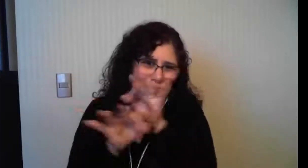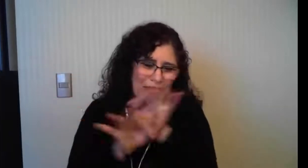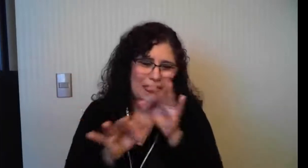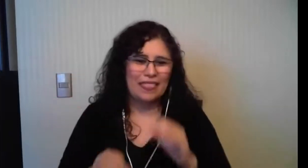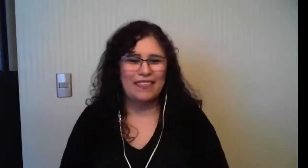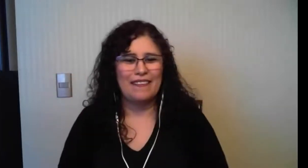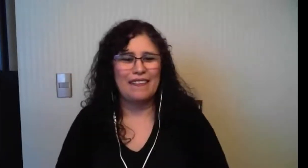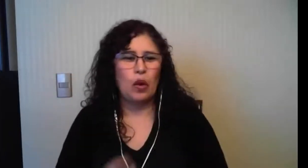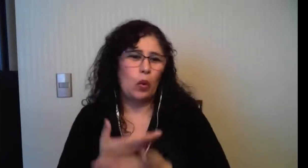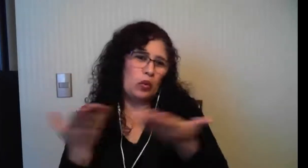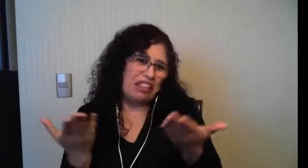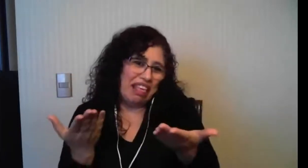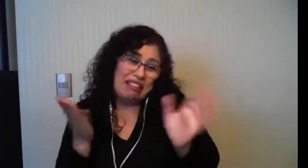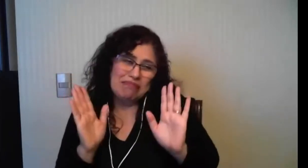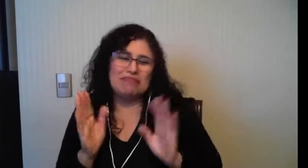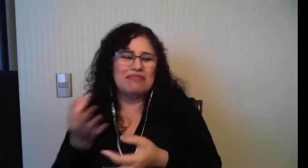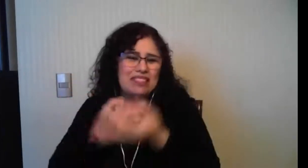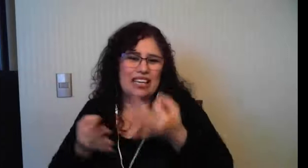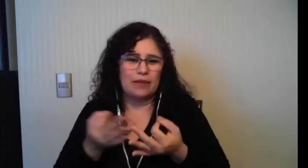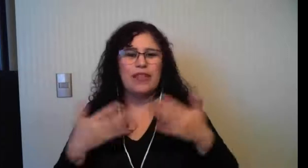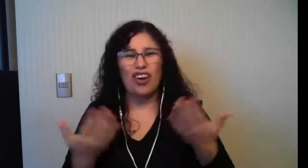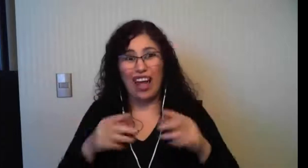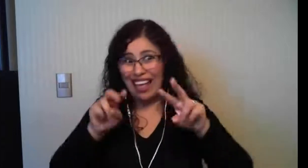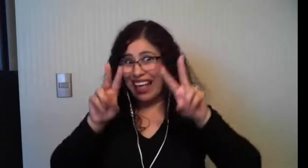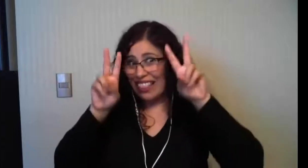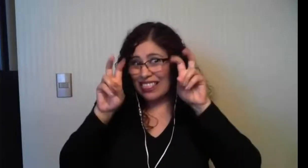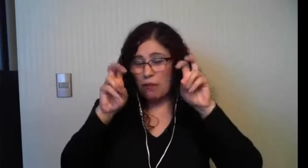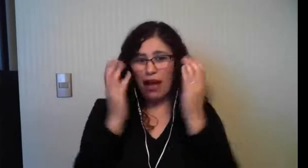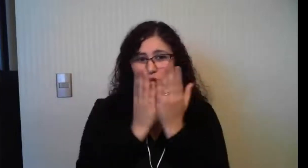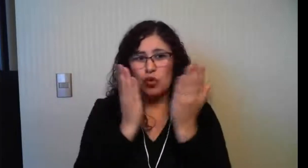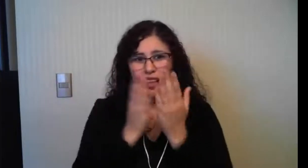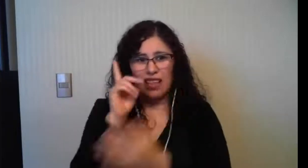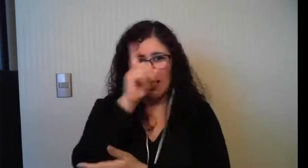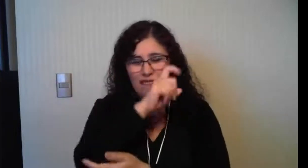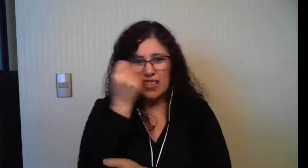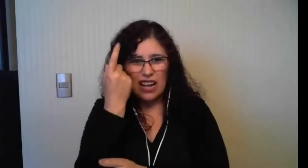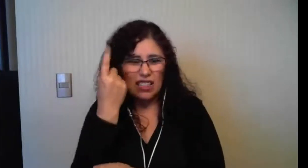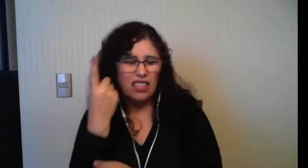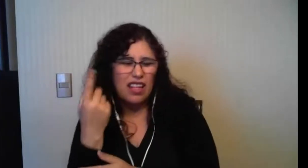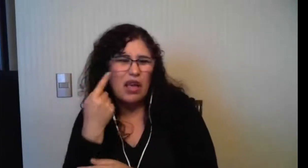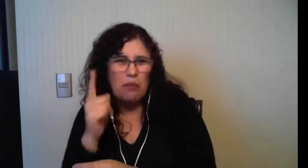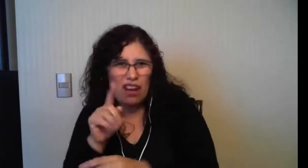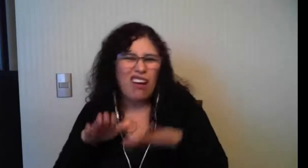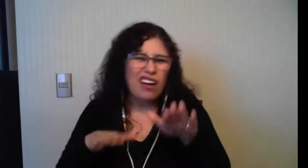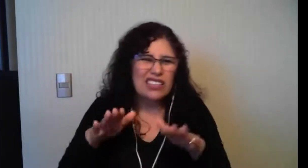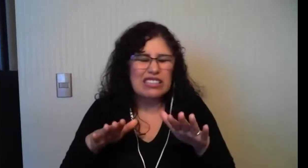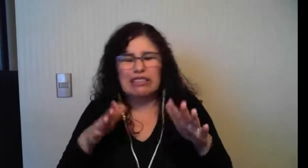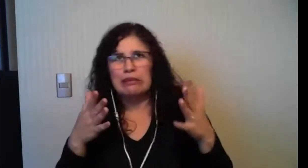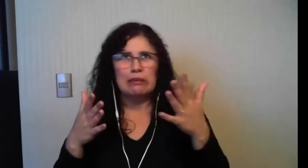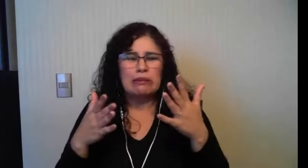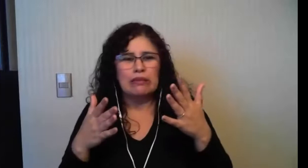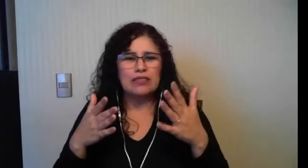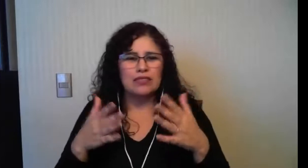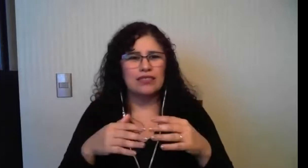¿ya? En realidad es un tema que para todos los estudiantes es difícil de poder entender, o sea, no sé si es difícil, pero cuesta un poco poder entender y llevarlo de una manera